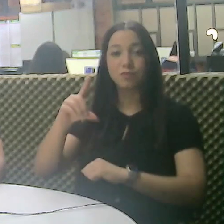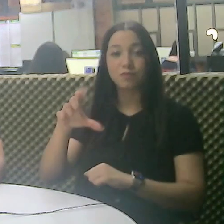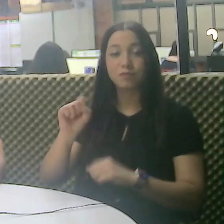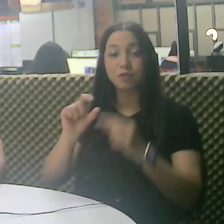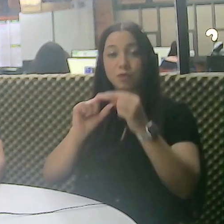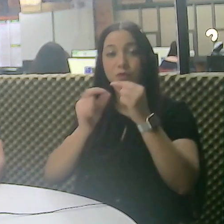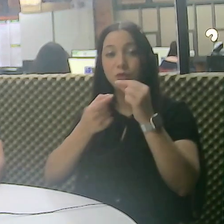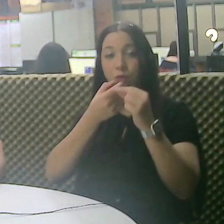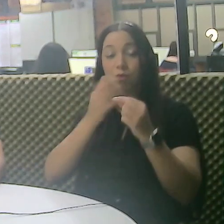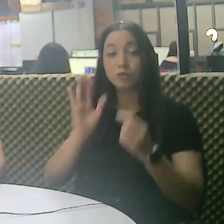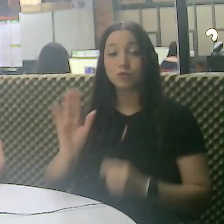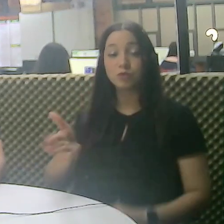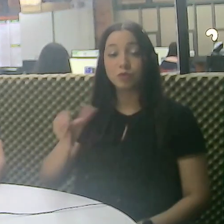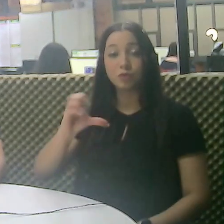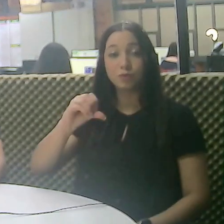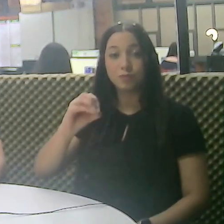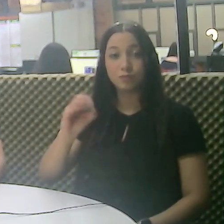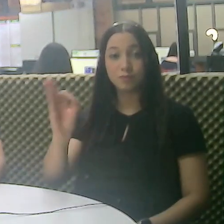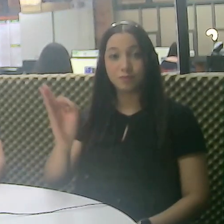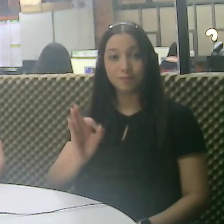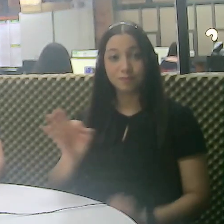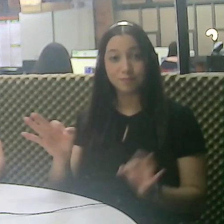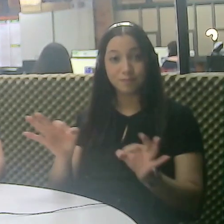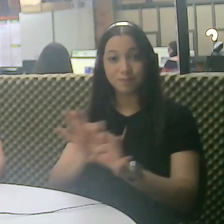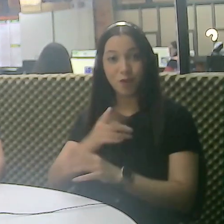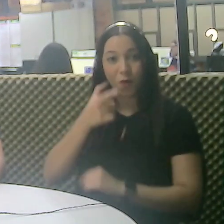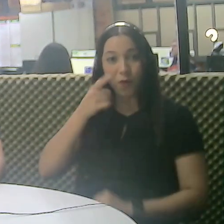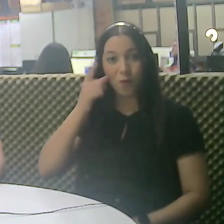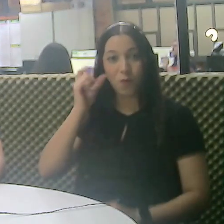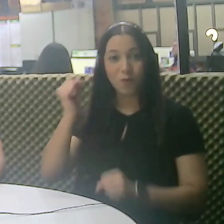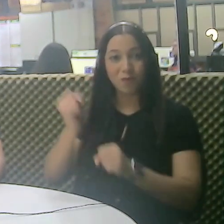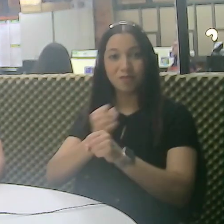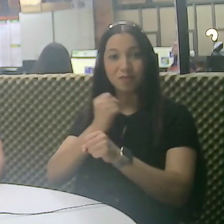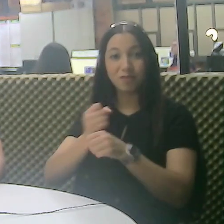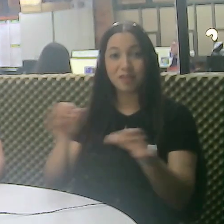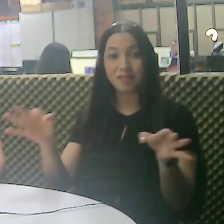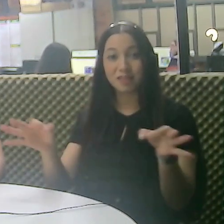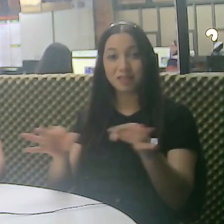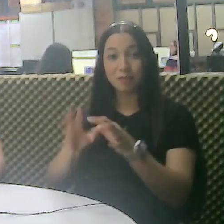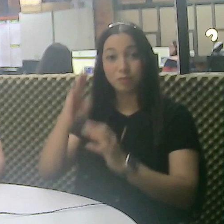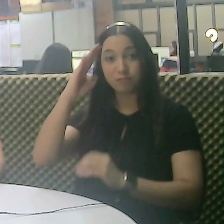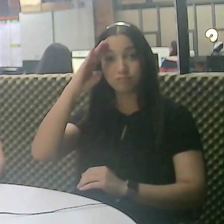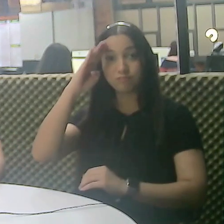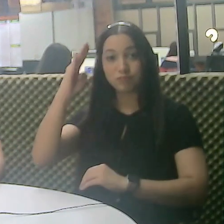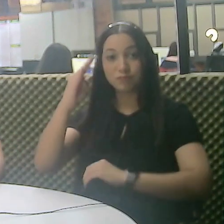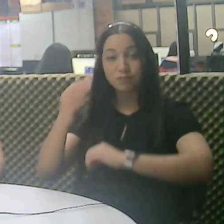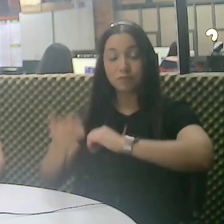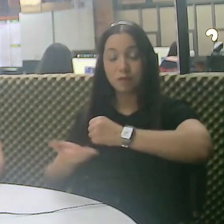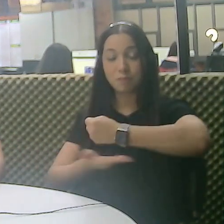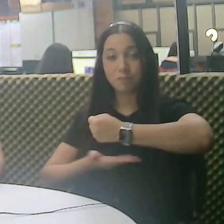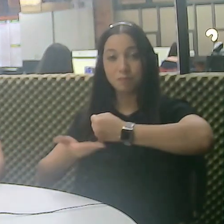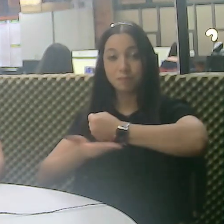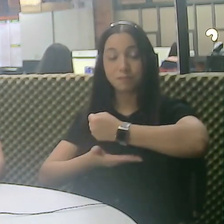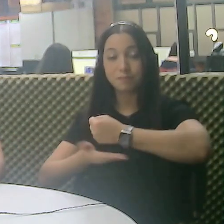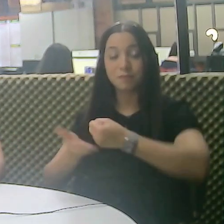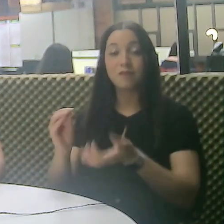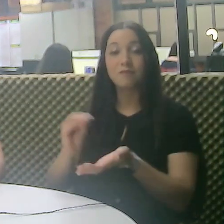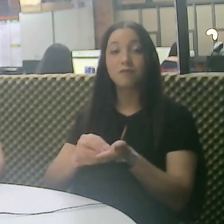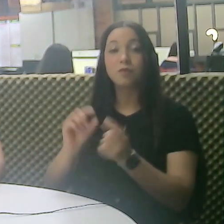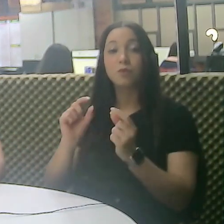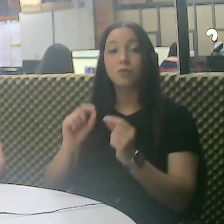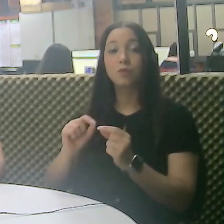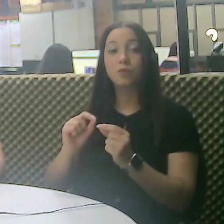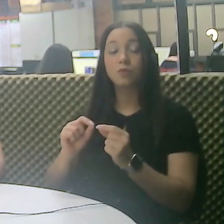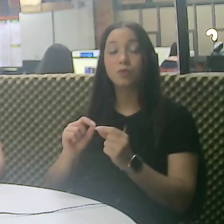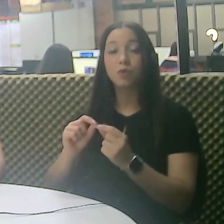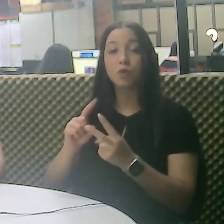com 90% concluído, né? Ontem foi o término de fazer as montagens das vigas principais, então foi concluído. Agora falta apenas em